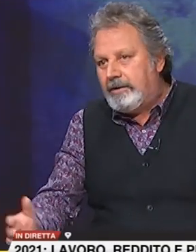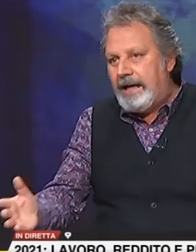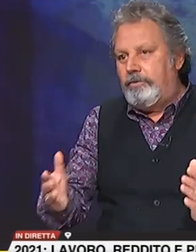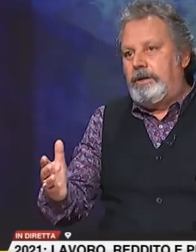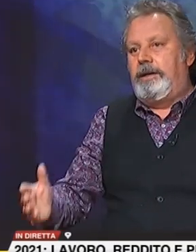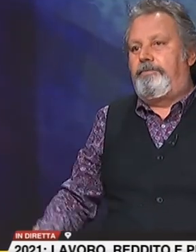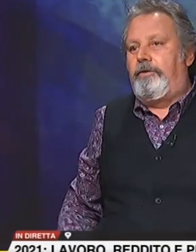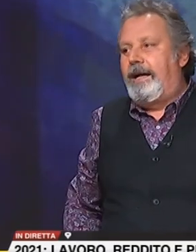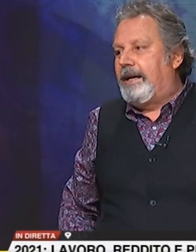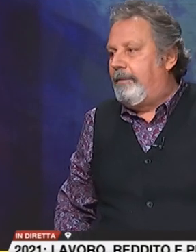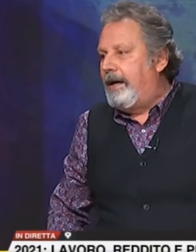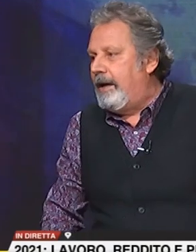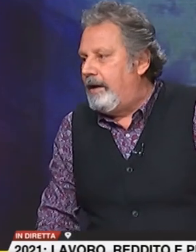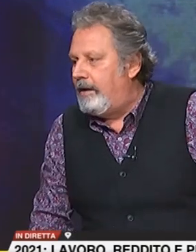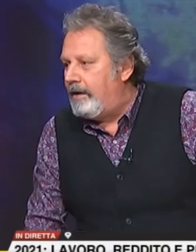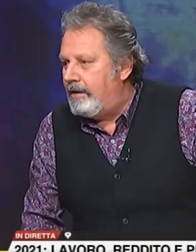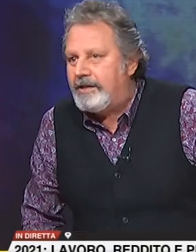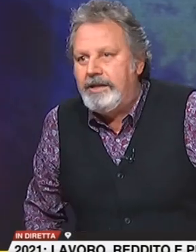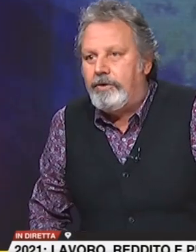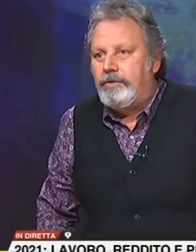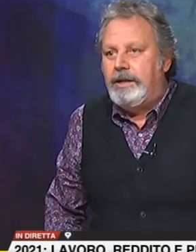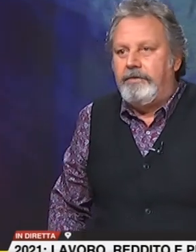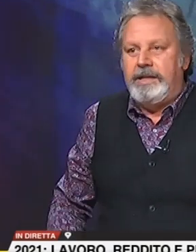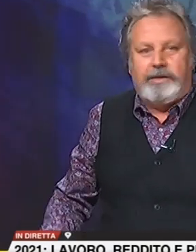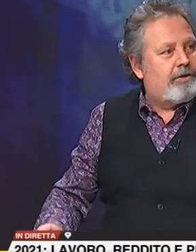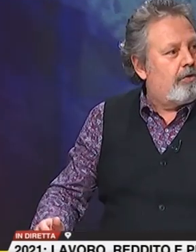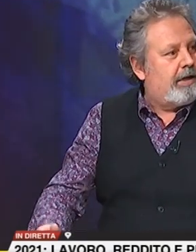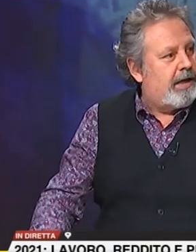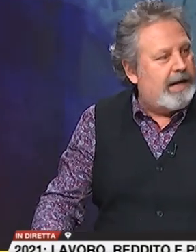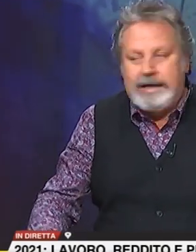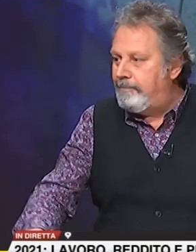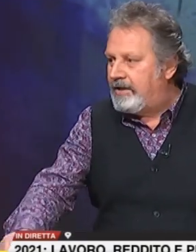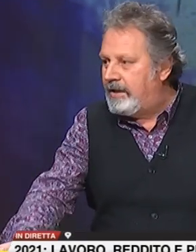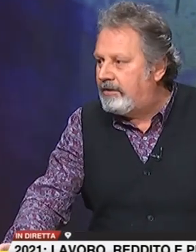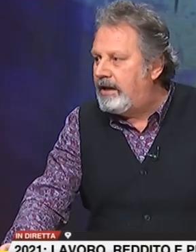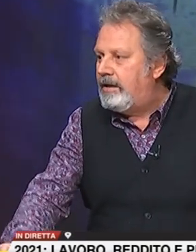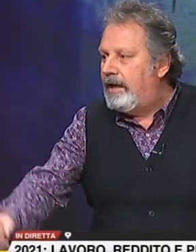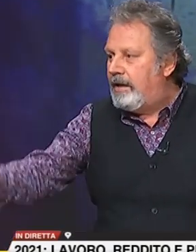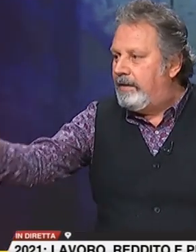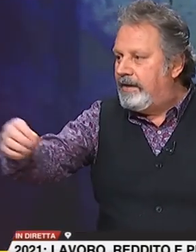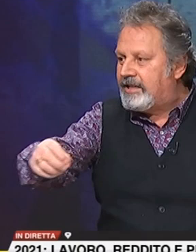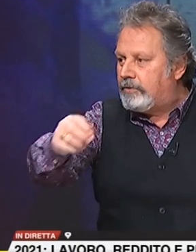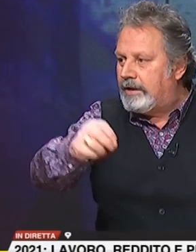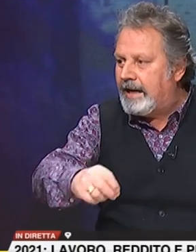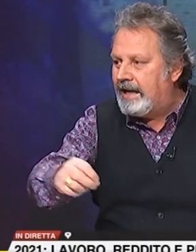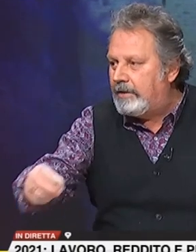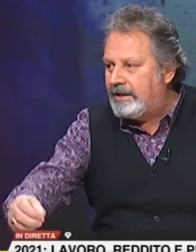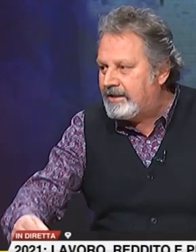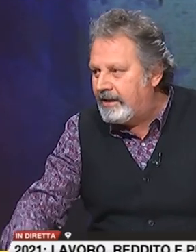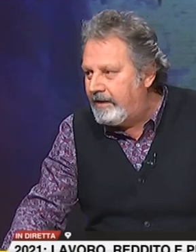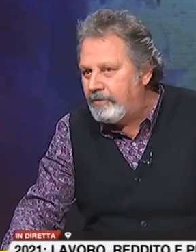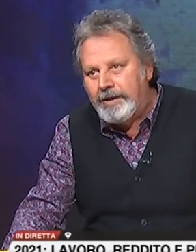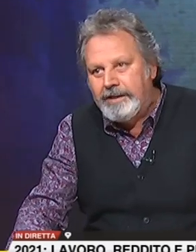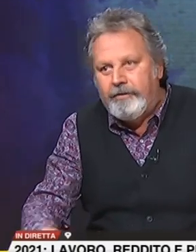sto tentando di provare a chiamare il sindaco di Nervesa Vettori, che è anche presidente, e l'amministratore delegato